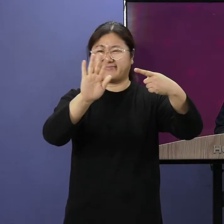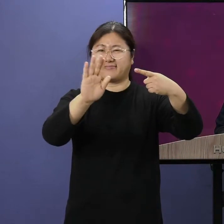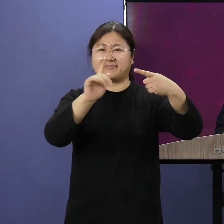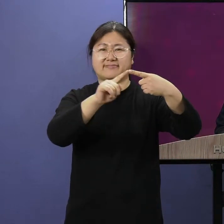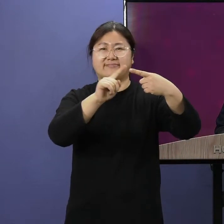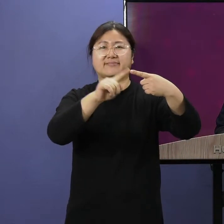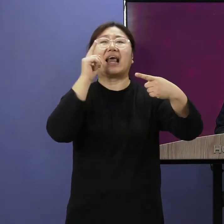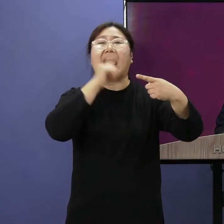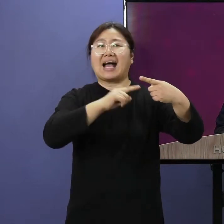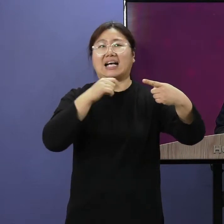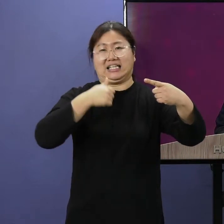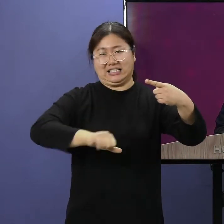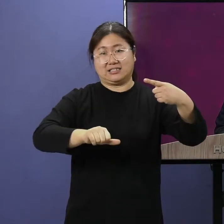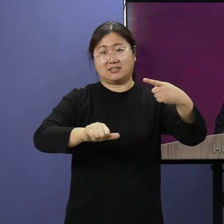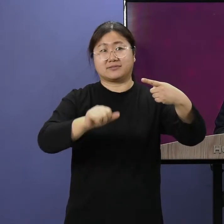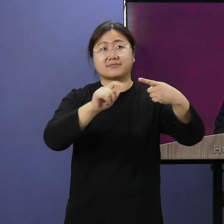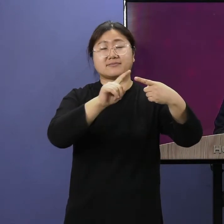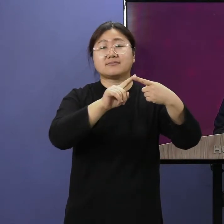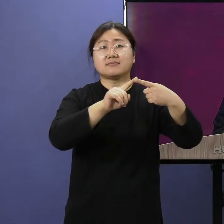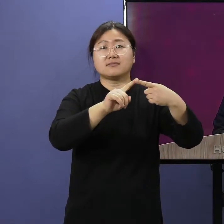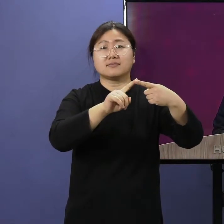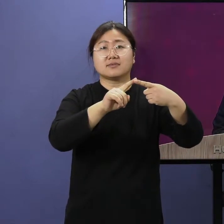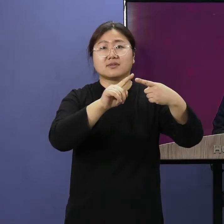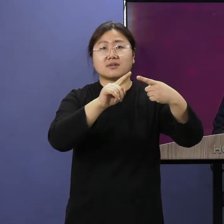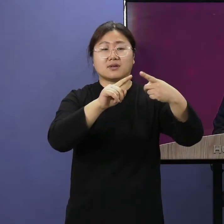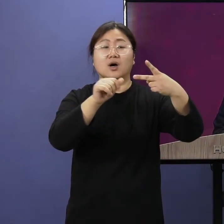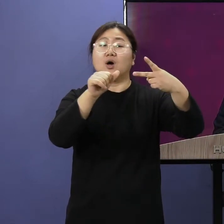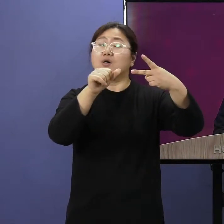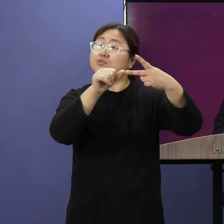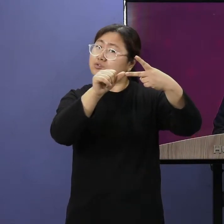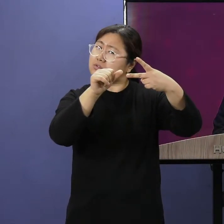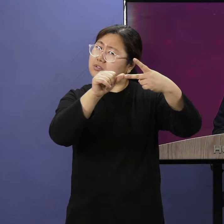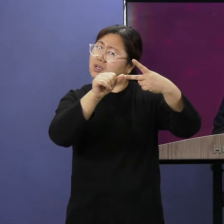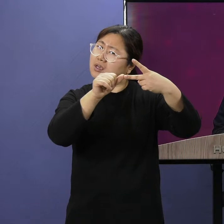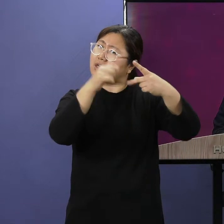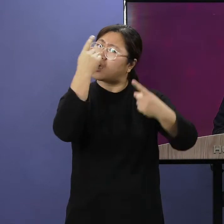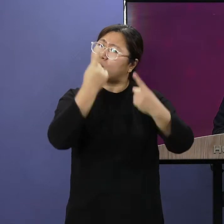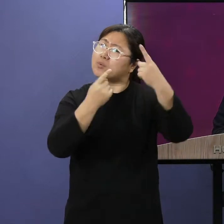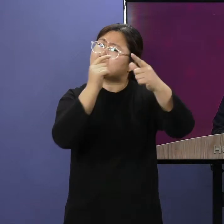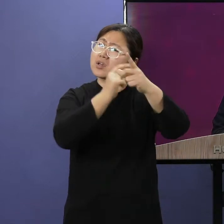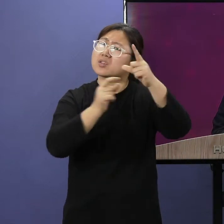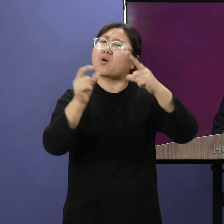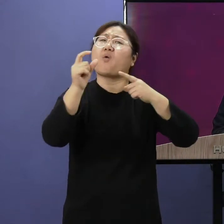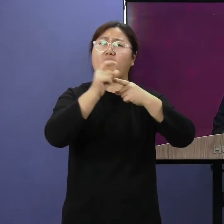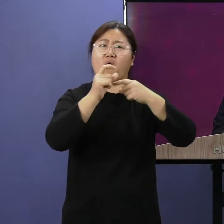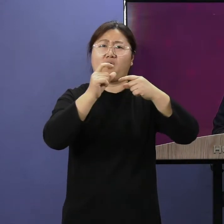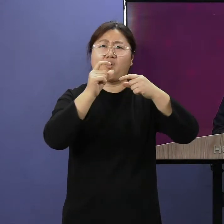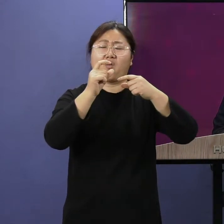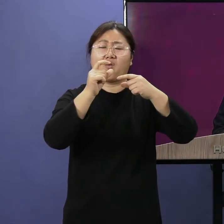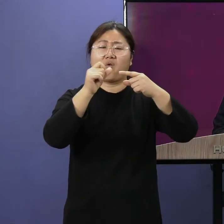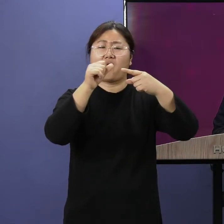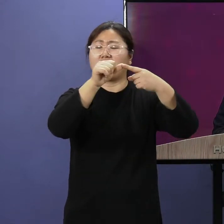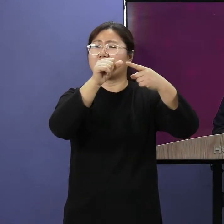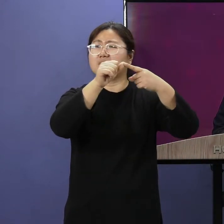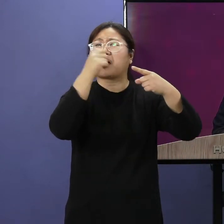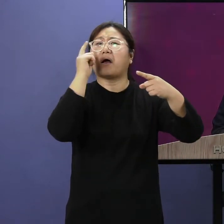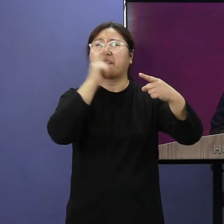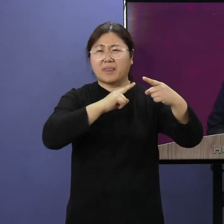아들입니다. 아니, 어쩌면 둘째 아들보다 더 악한 사람일 수도 있습니다.